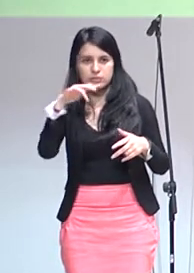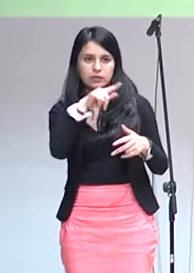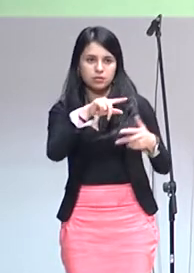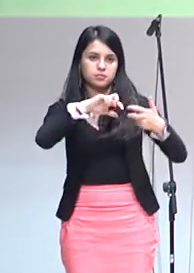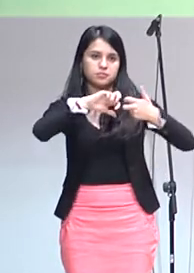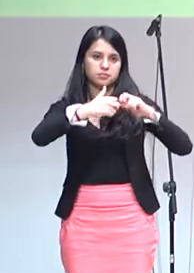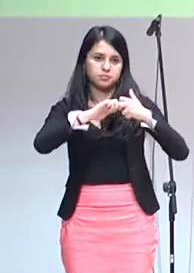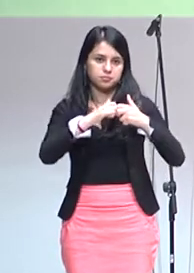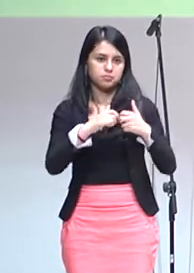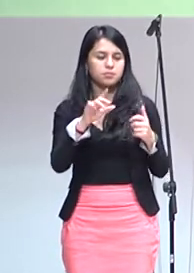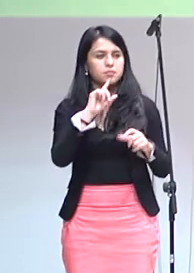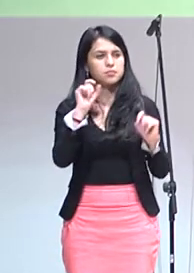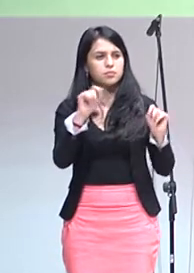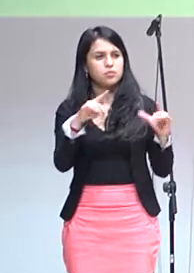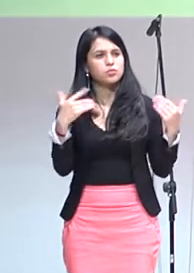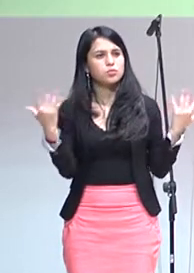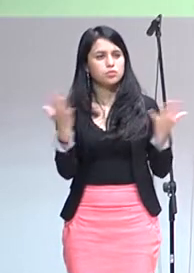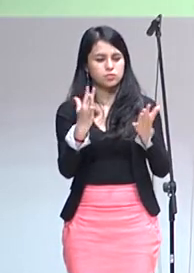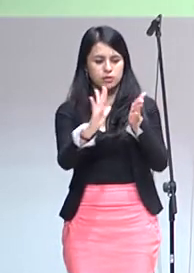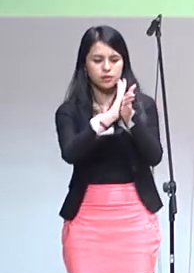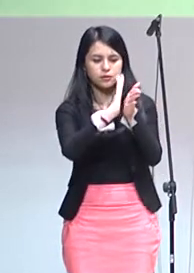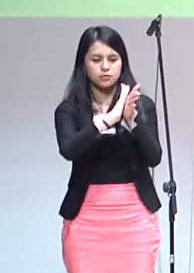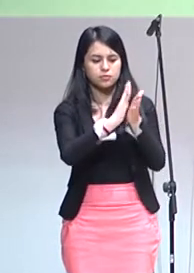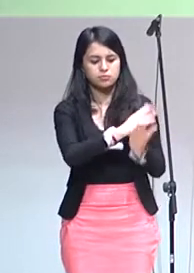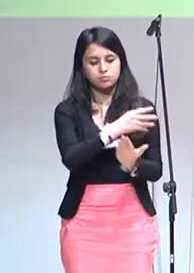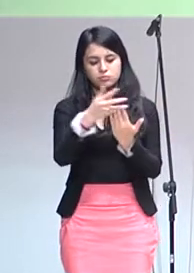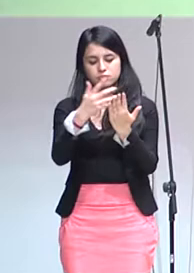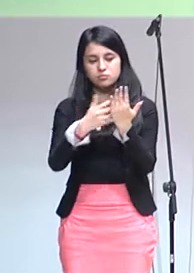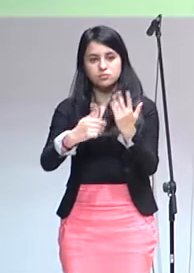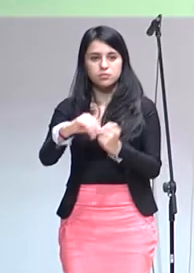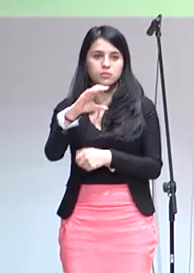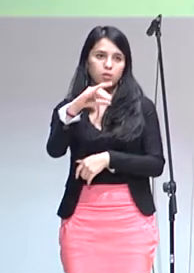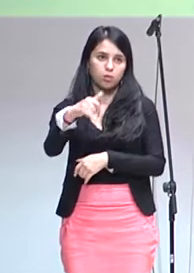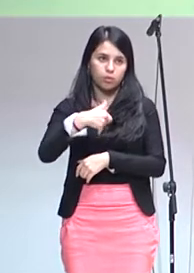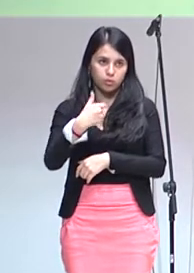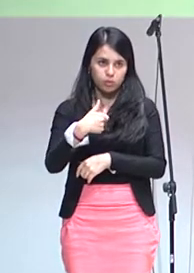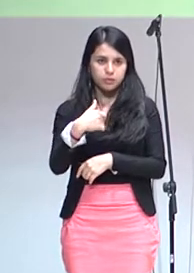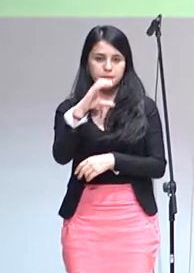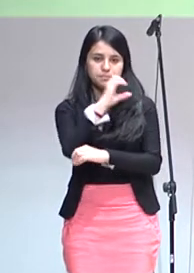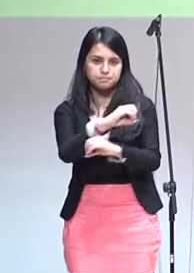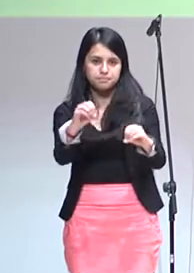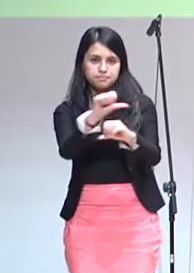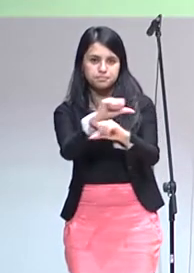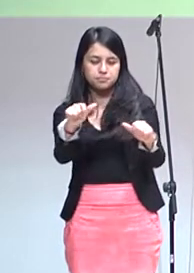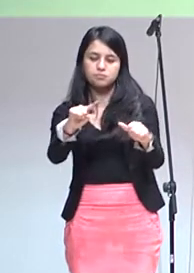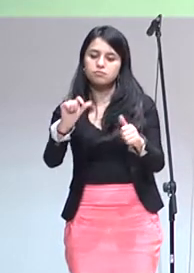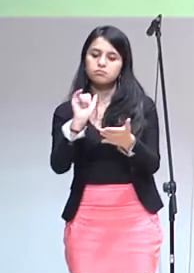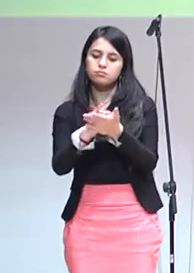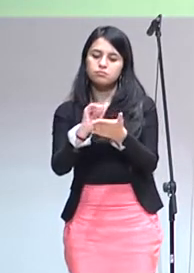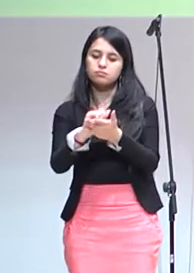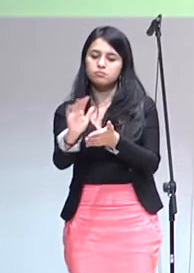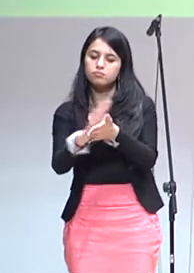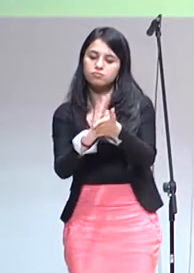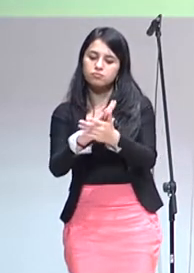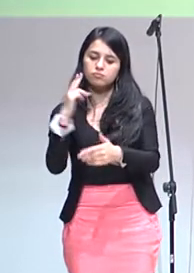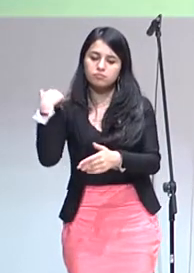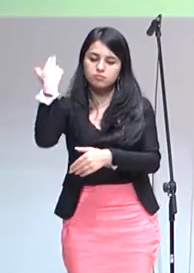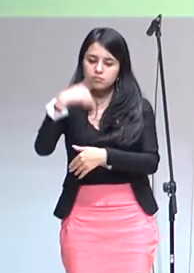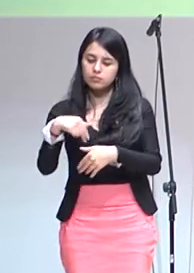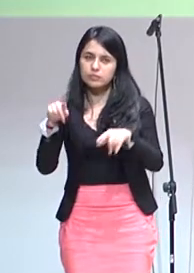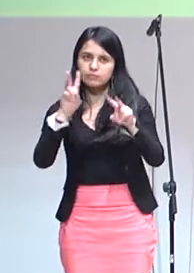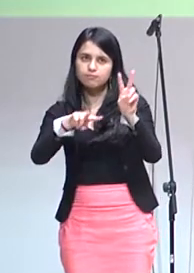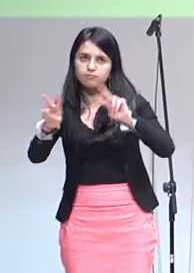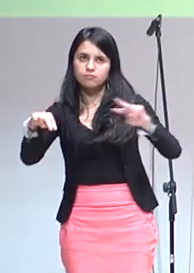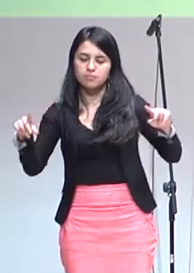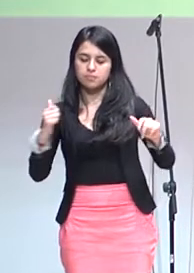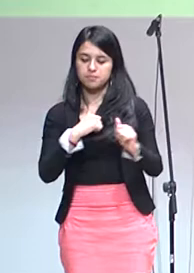decir, ¿dónde va a estar la información para que estos chicos, para que estos jóvenes conozcan su historia de una u otra manera, comiencen